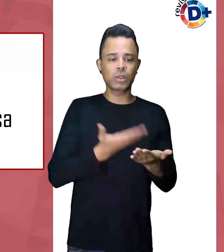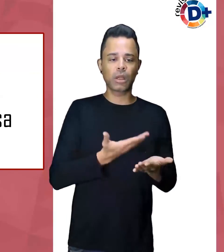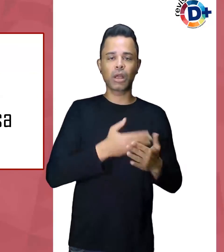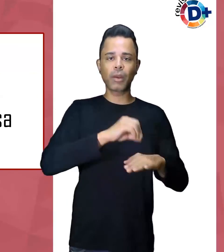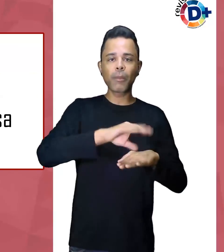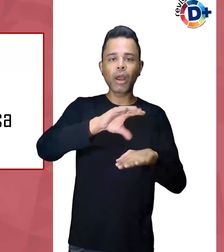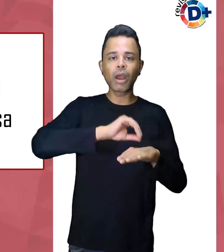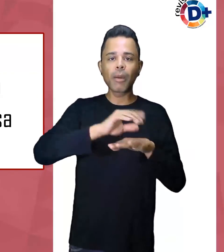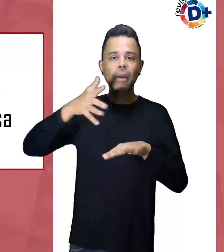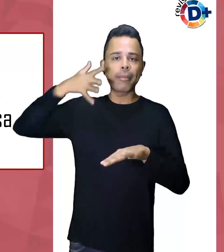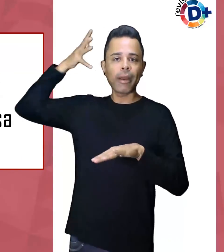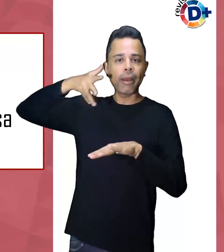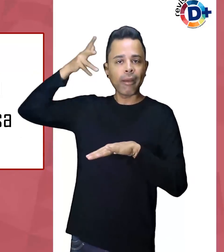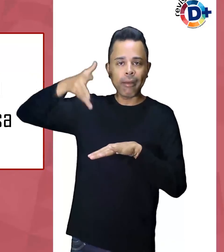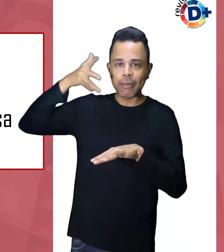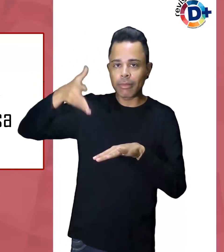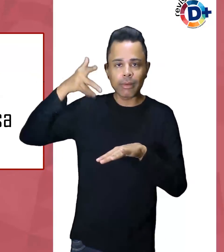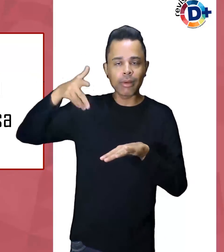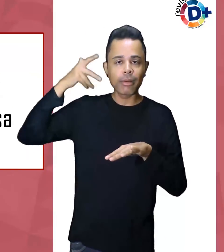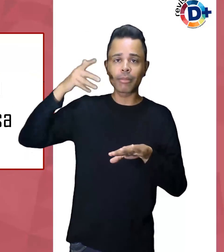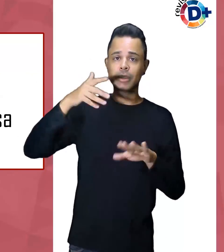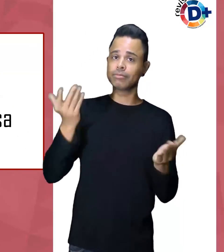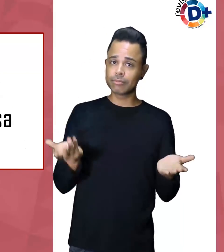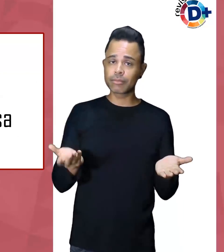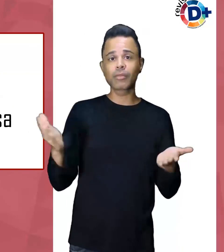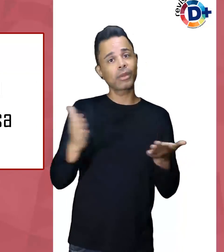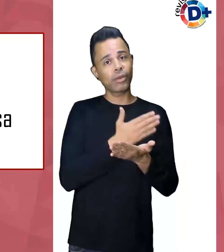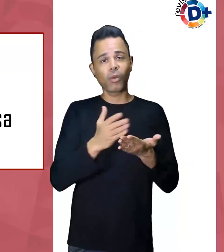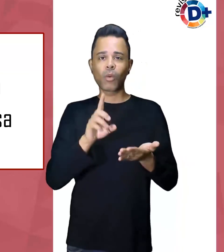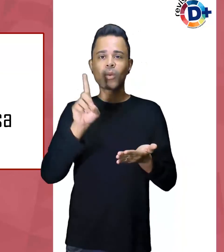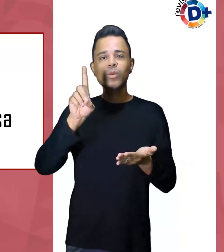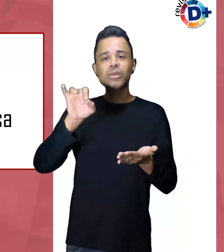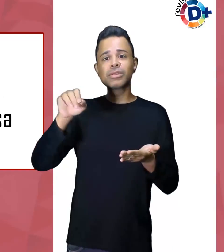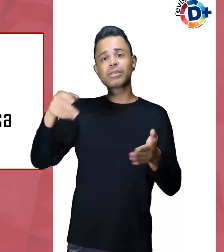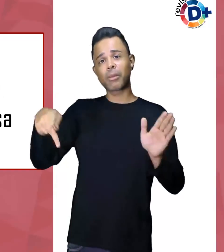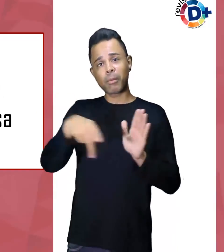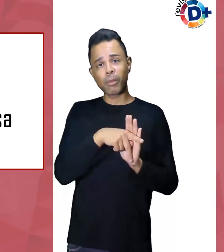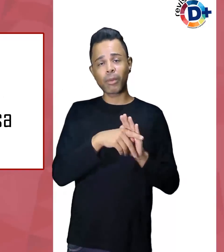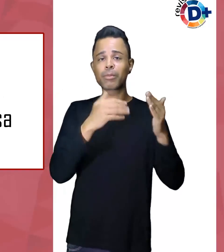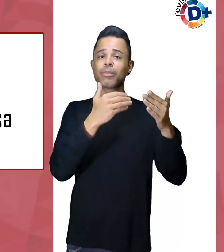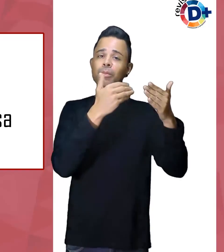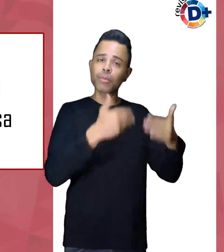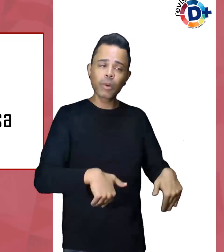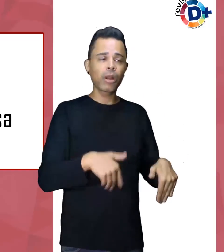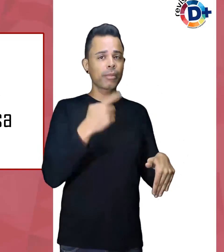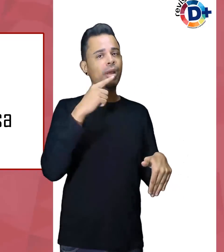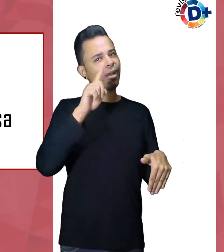explicação da matéria. Há os dias de prova, nos quais a aula é dedicada à avaliação de conhecimentos, dentre